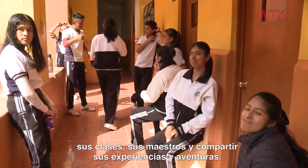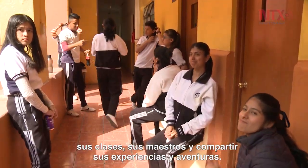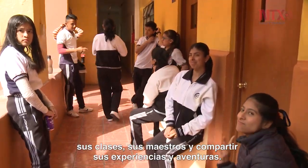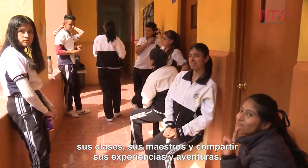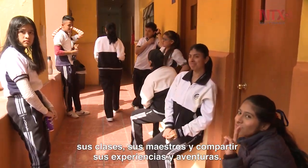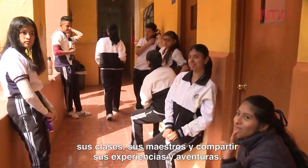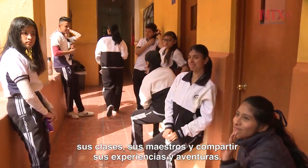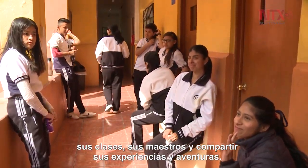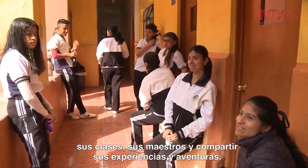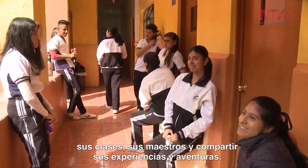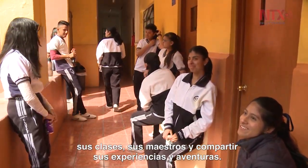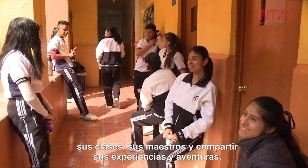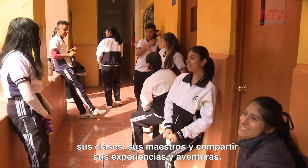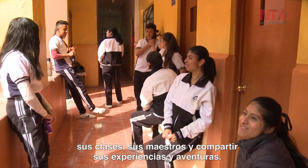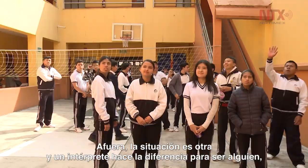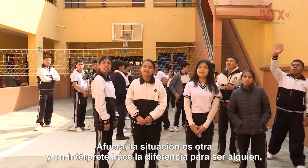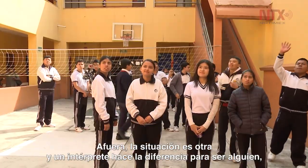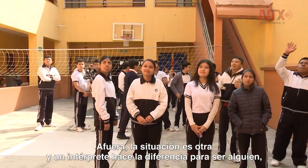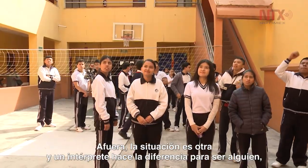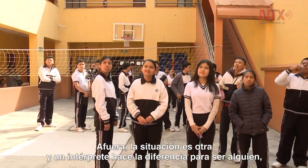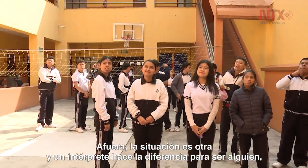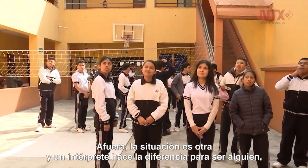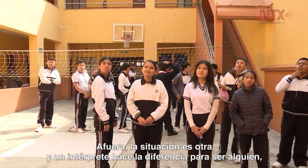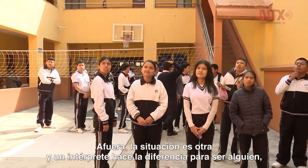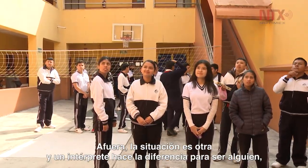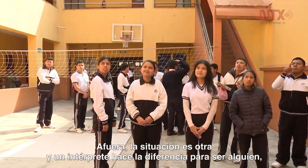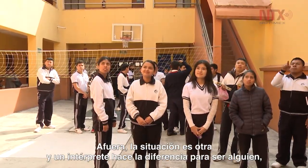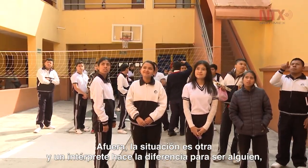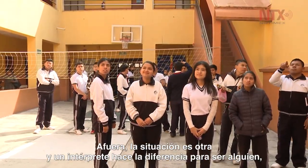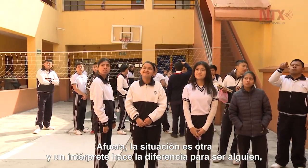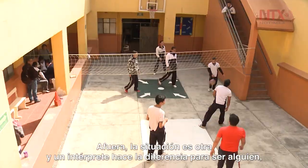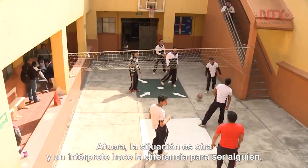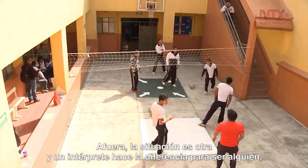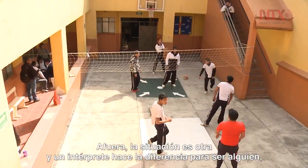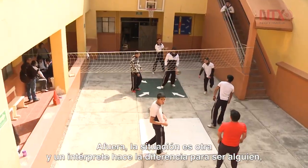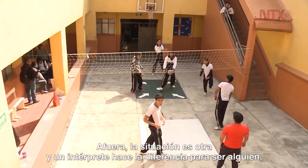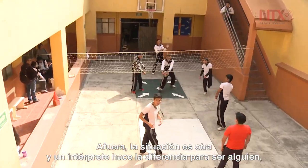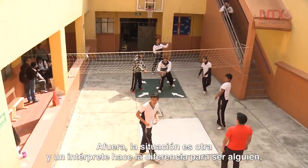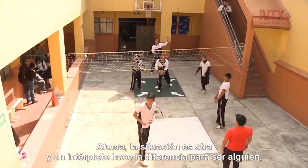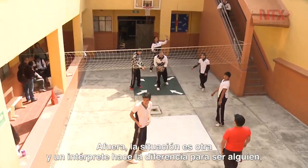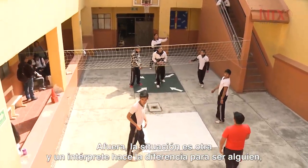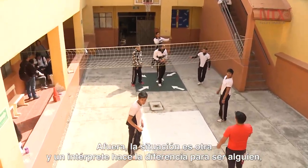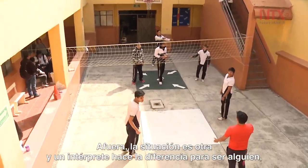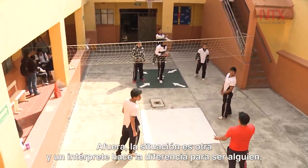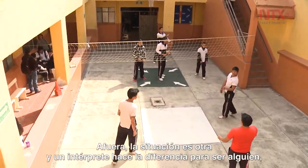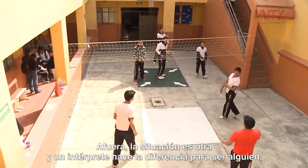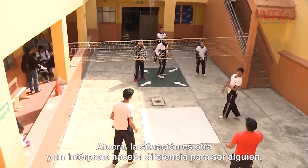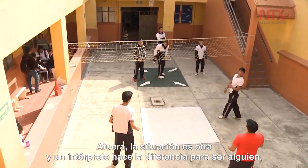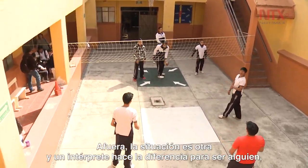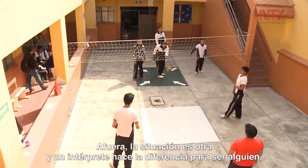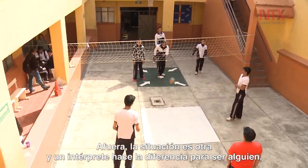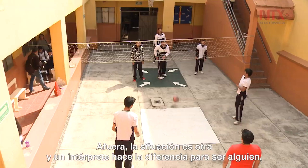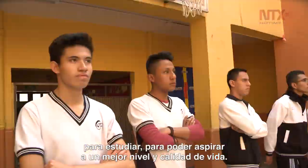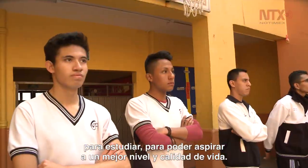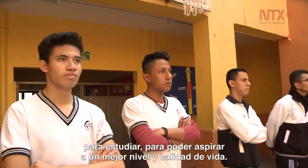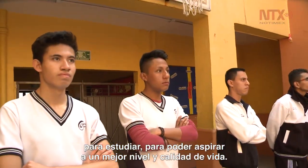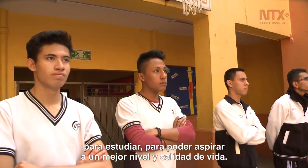experiencias y aventuras. Afuera la situación es otra, y un intérprete hace la diferencia para ser alguien, para estudiar,